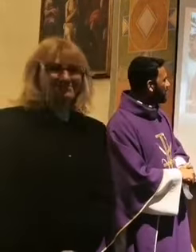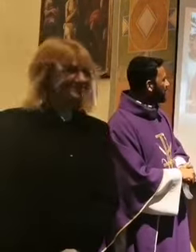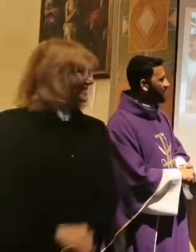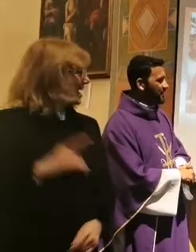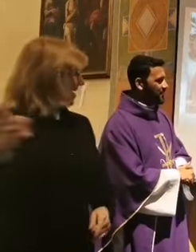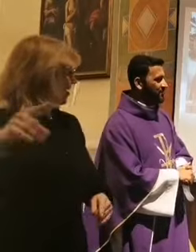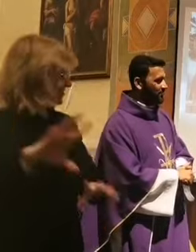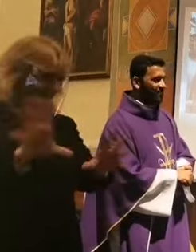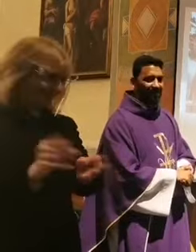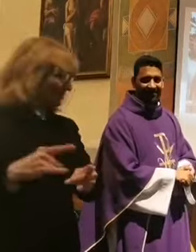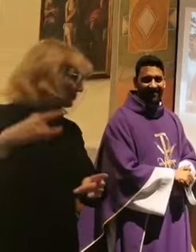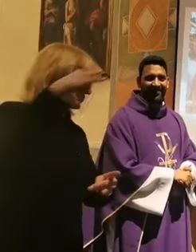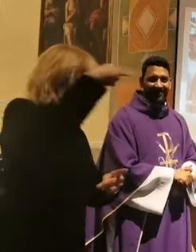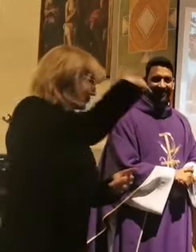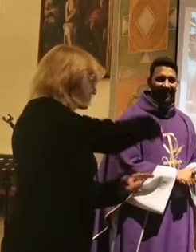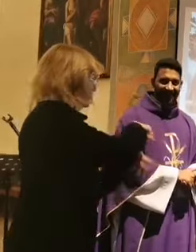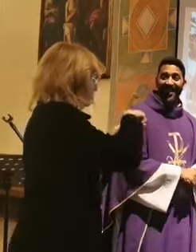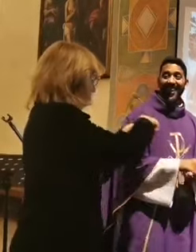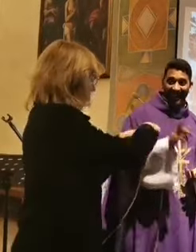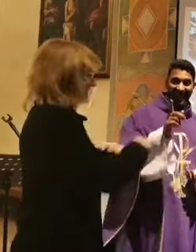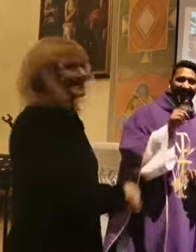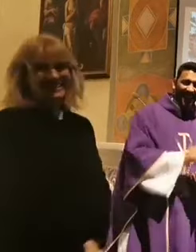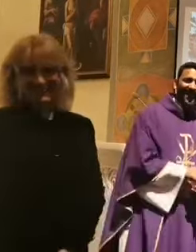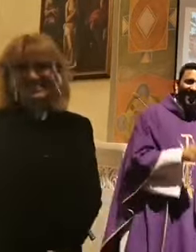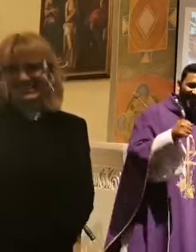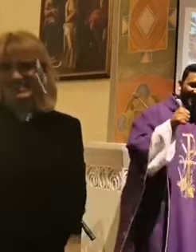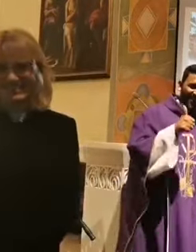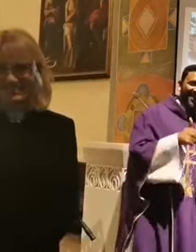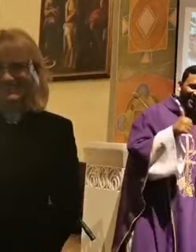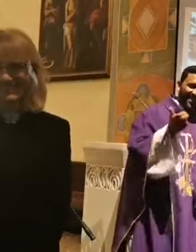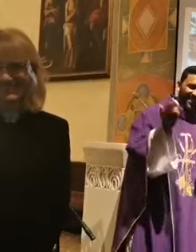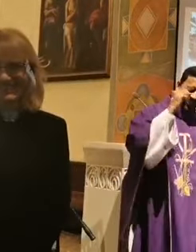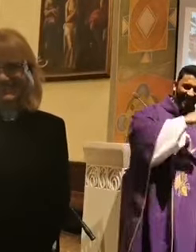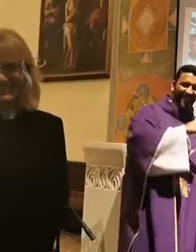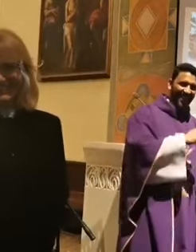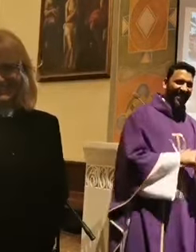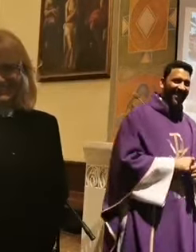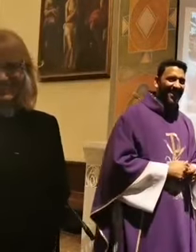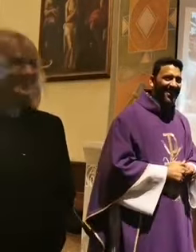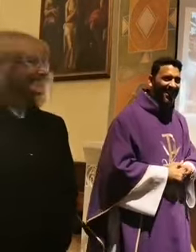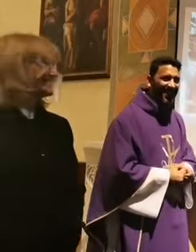Nie lecimy? Okej, okay, dobra, lecimy. Z aero, aero, to India.